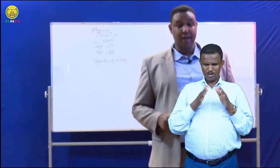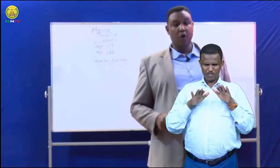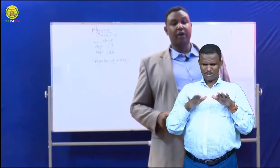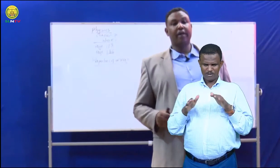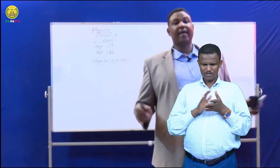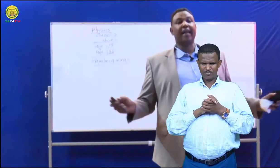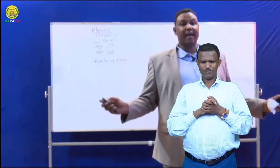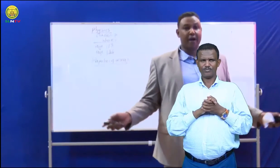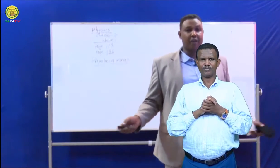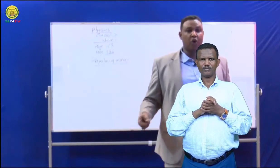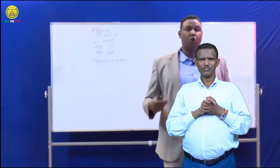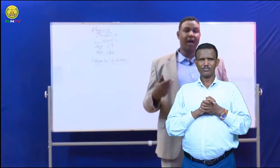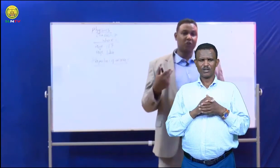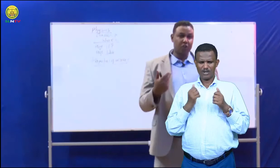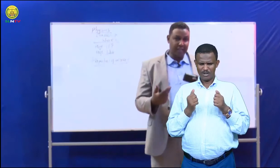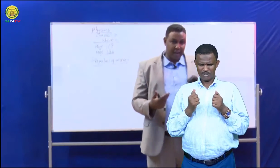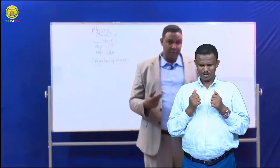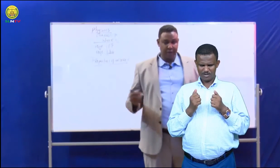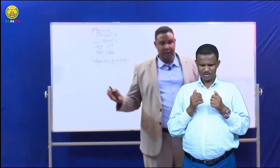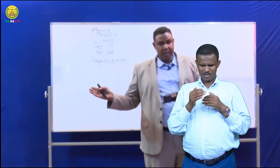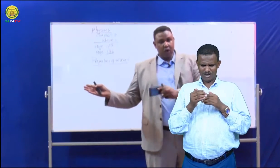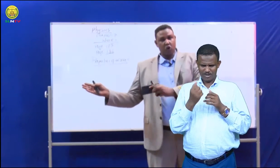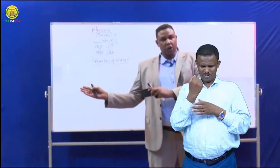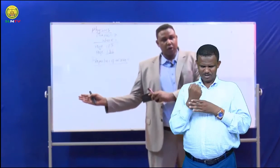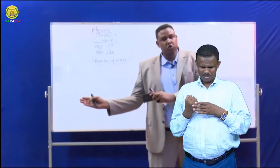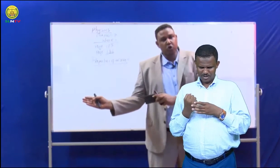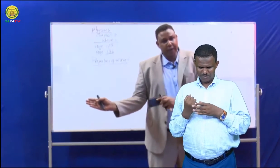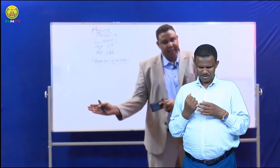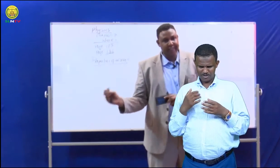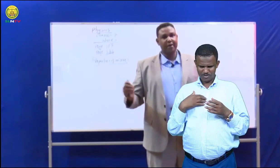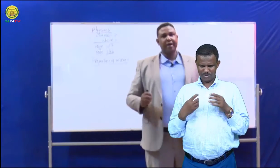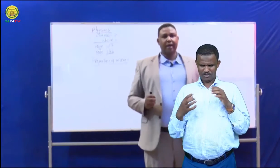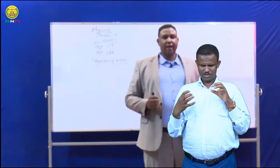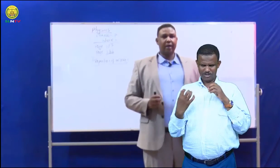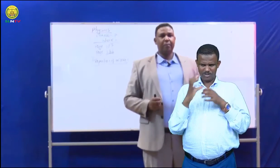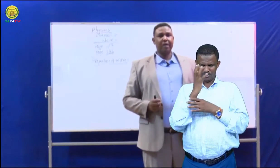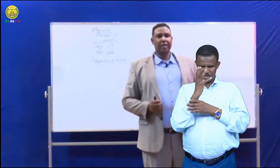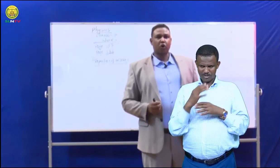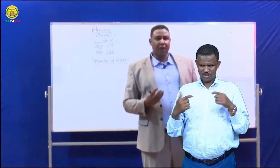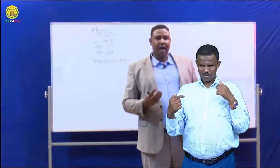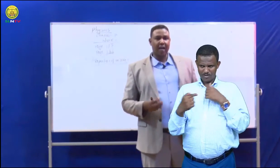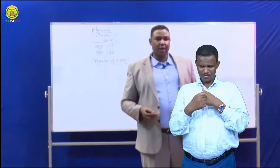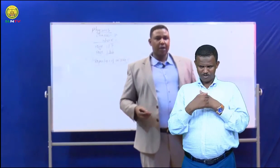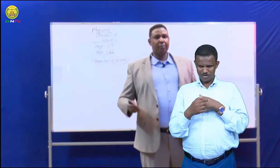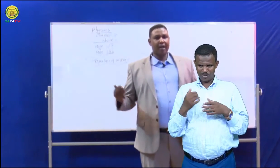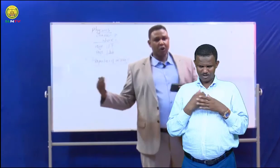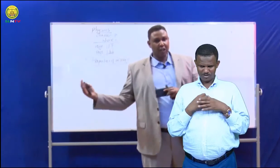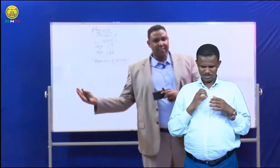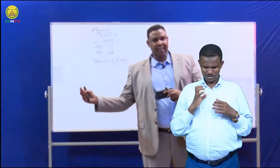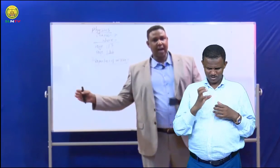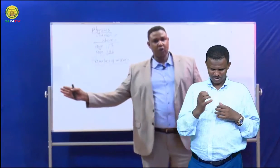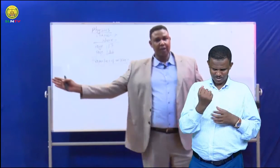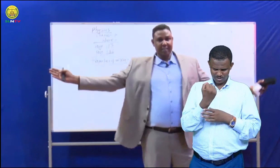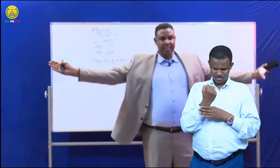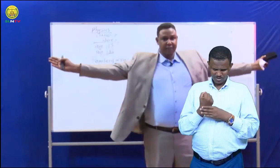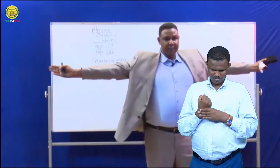qaataba inay kala gaabinaya oo waxa socodkii gaabinaya qolada kusoo beegantay meesha qodxaha leh markay qoladaasi